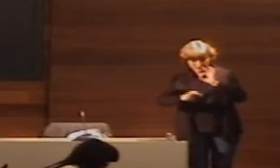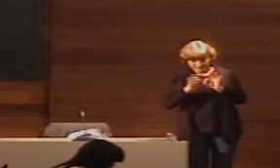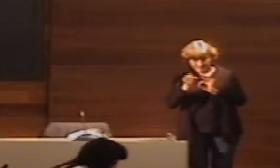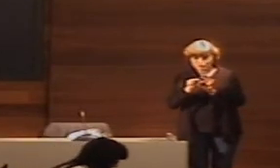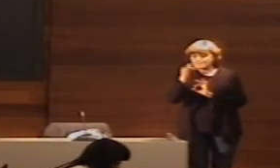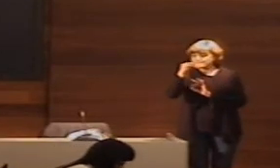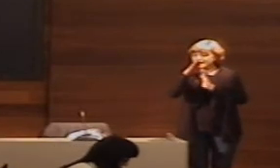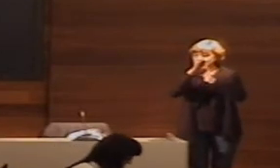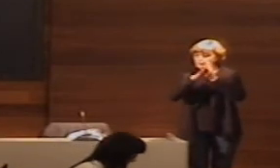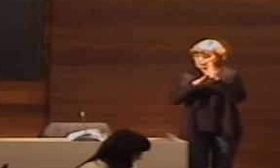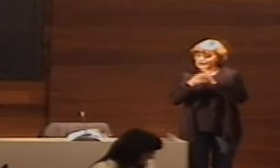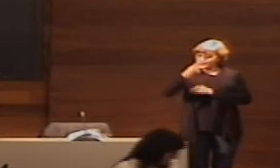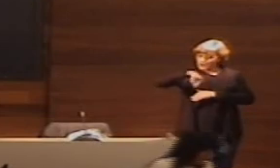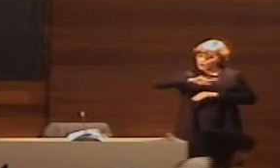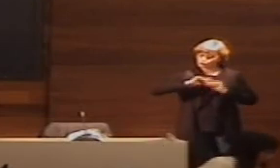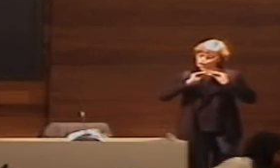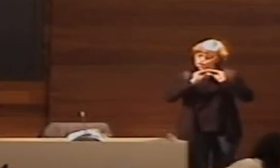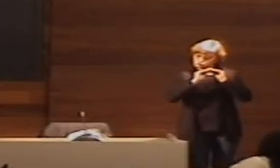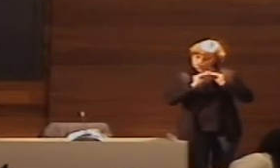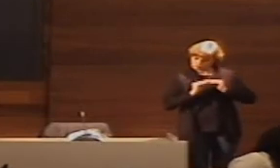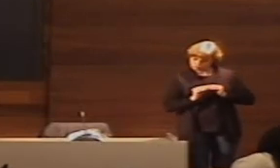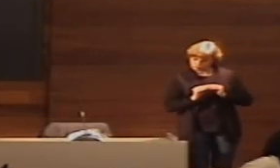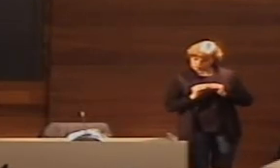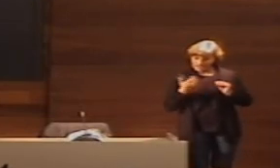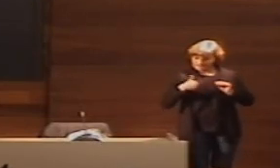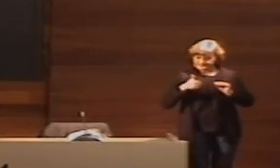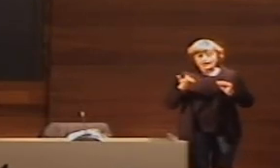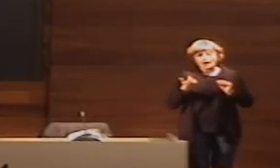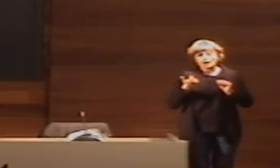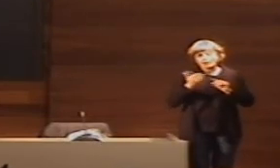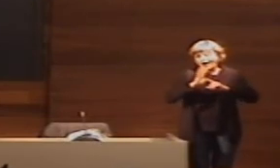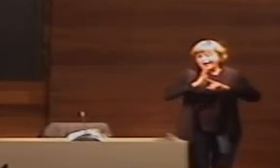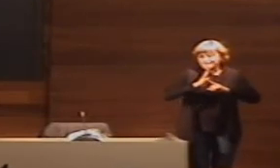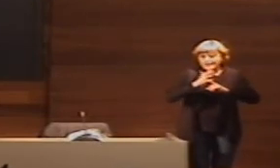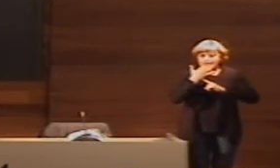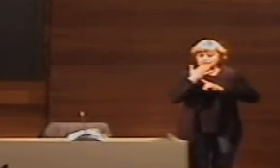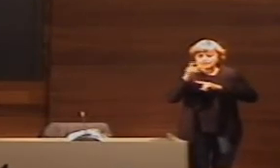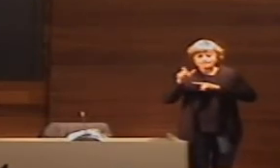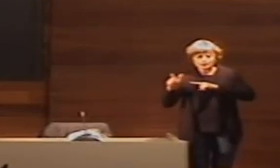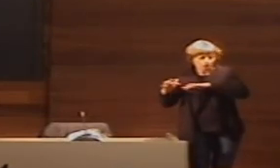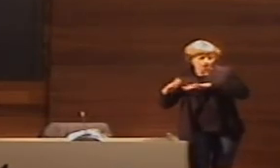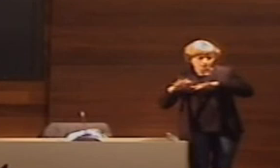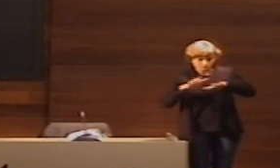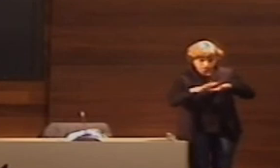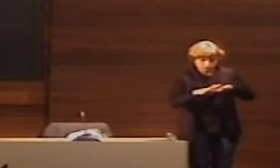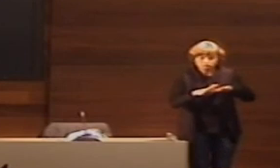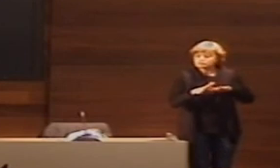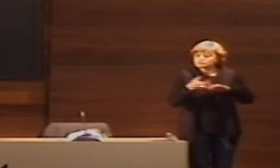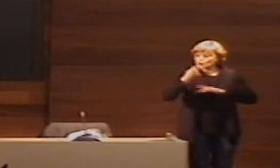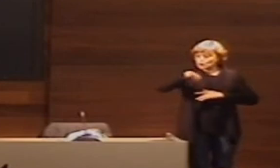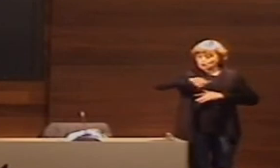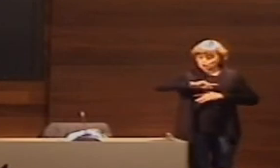programa que hemos desarrollado con eventos multitudinarios. El año pasado hicimos en tres ámbitos, no